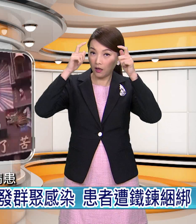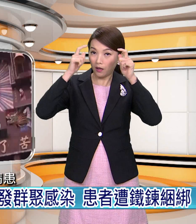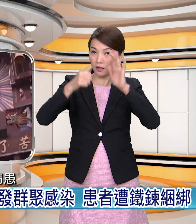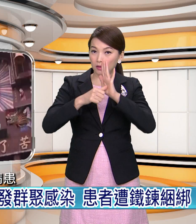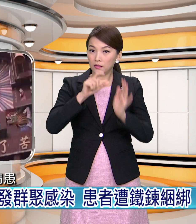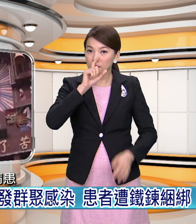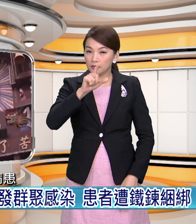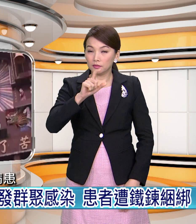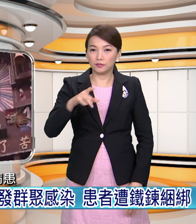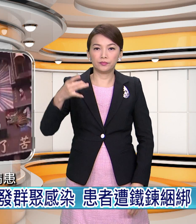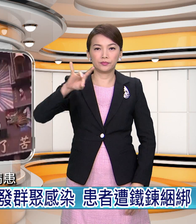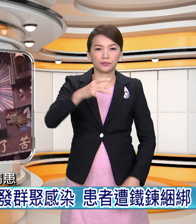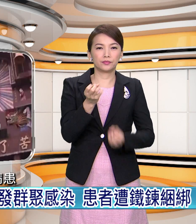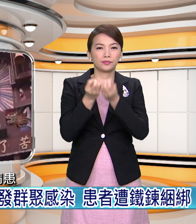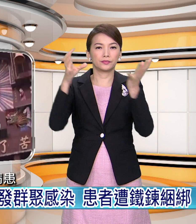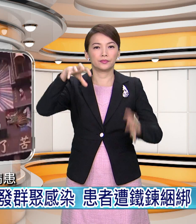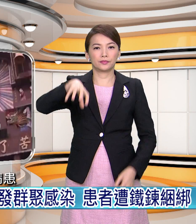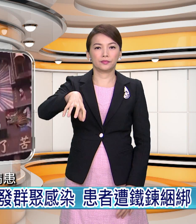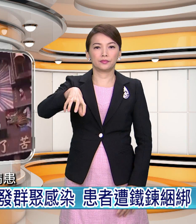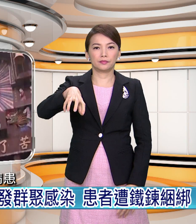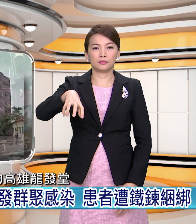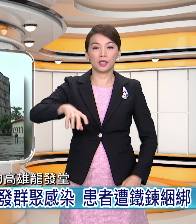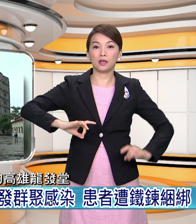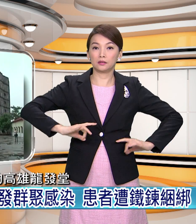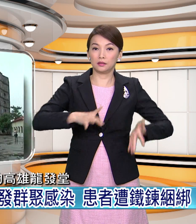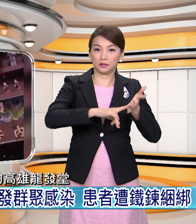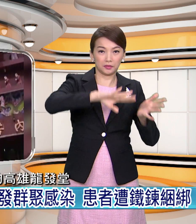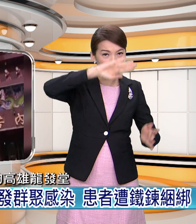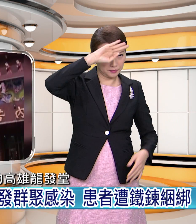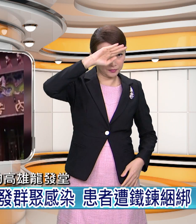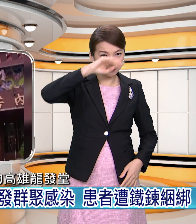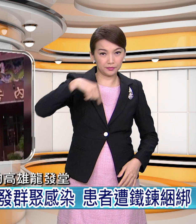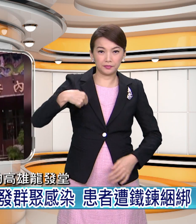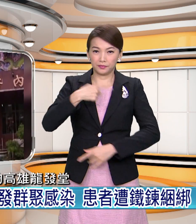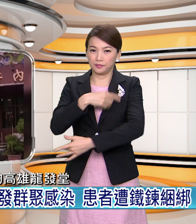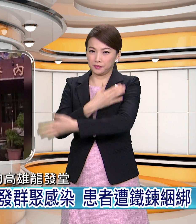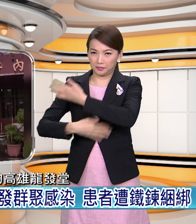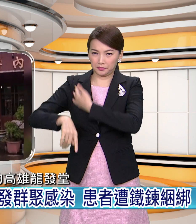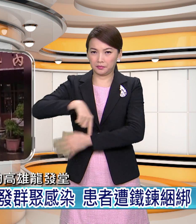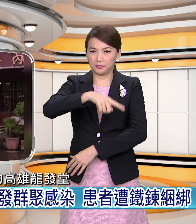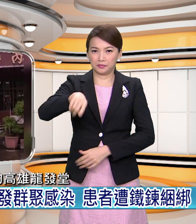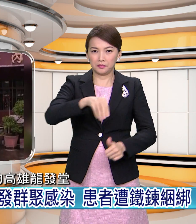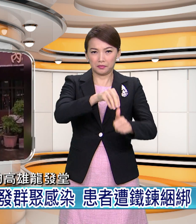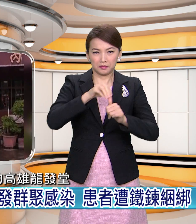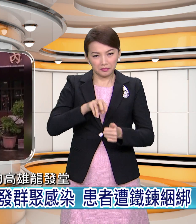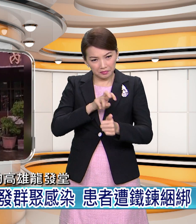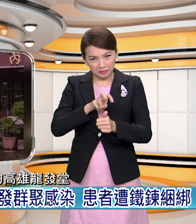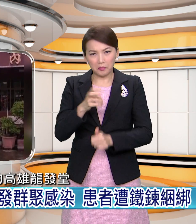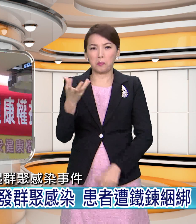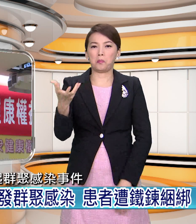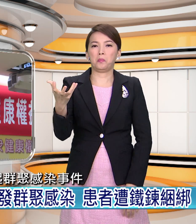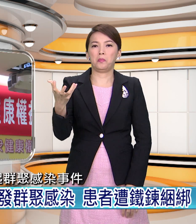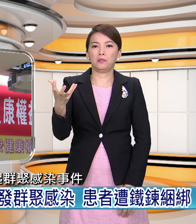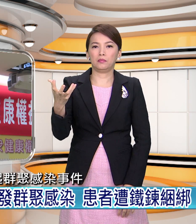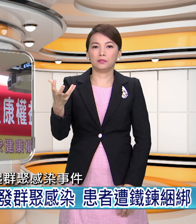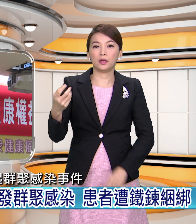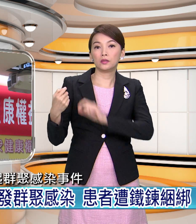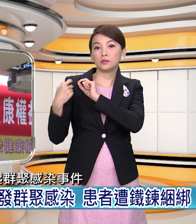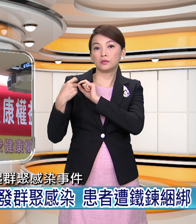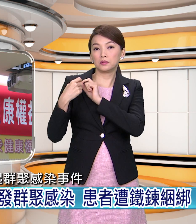收容大量精神病患和身心障碍者的高雄龙发堂，日前爆发了多起